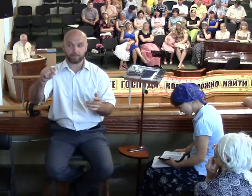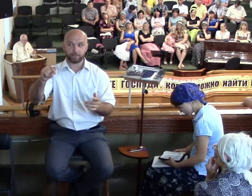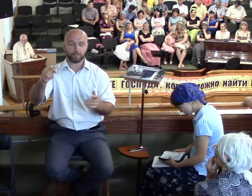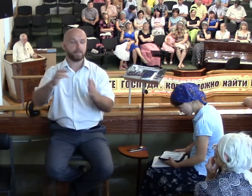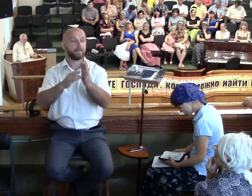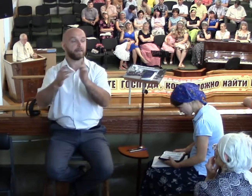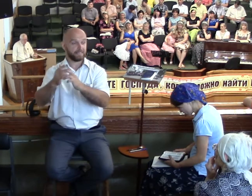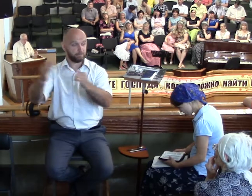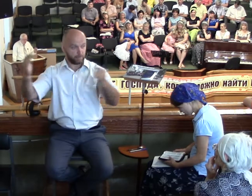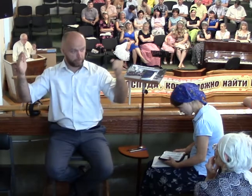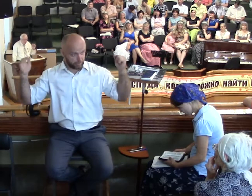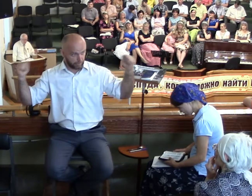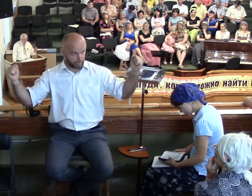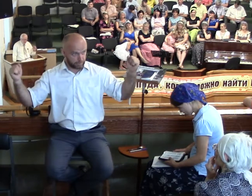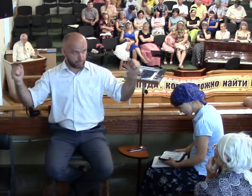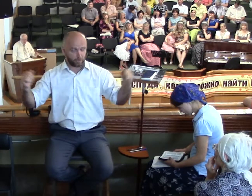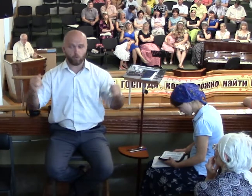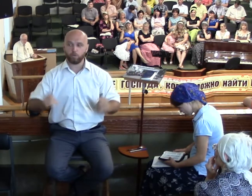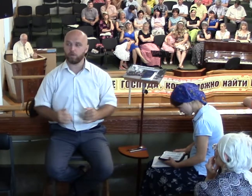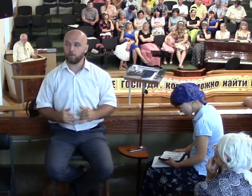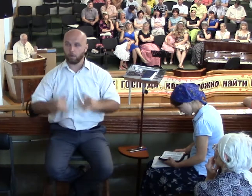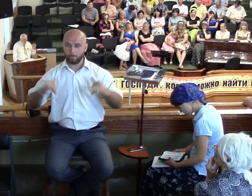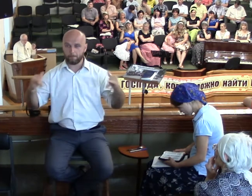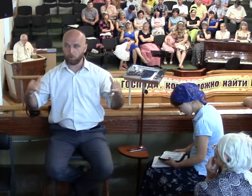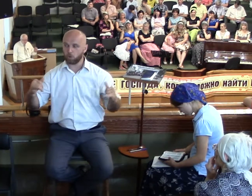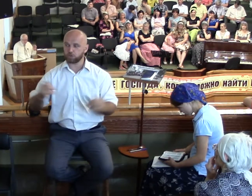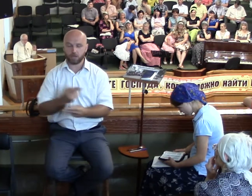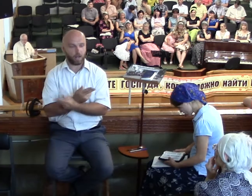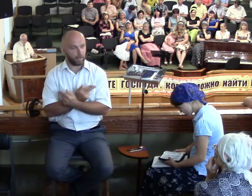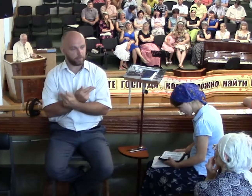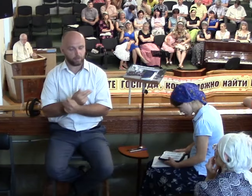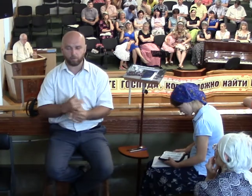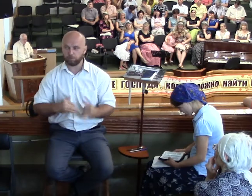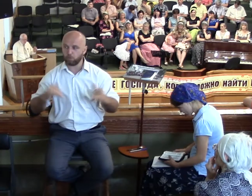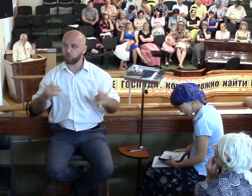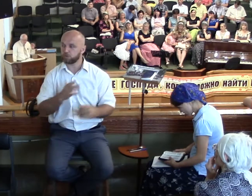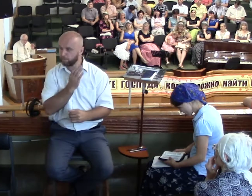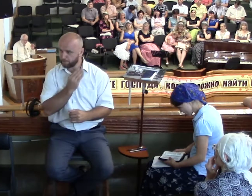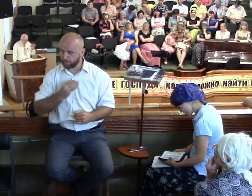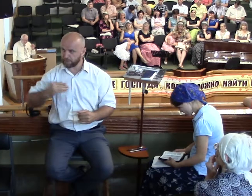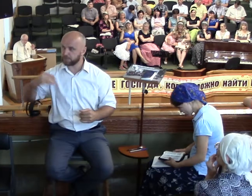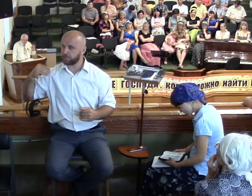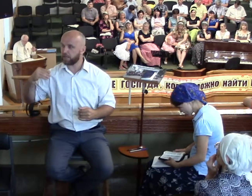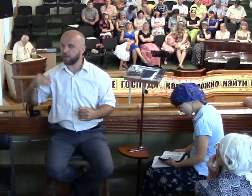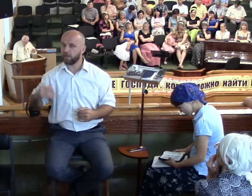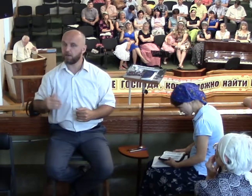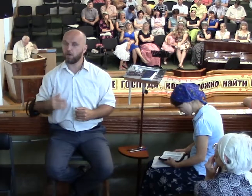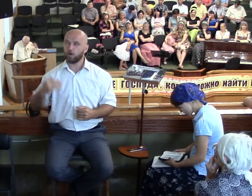распятый на кресте, Он больше ангелов, Он больше Моисея, Он больше